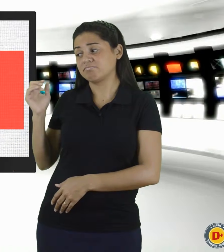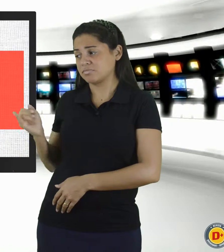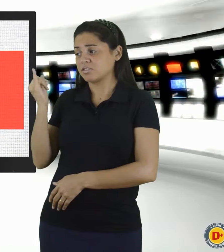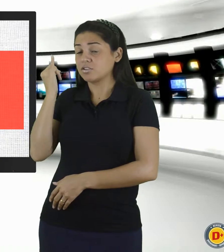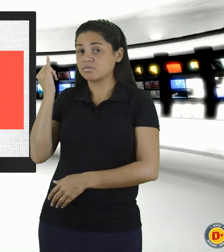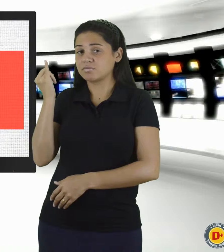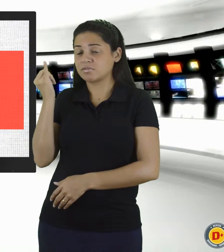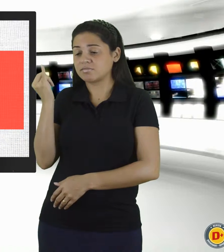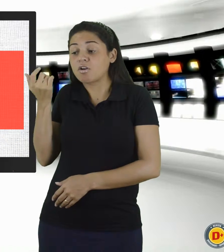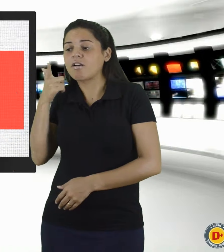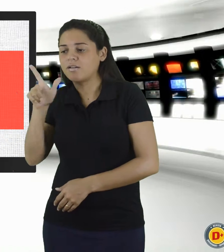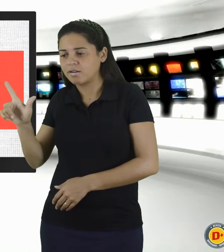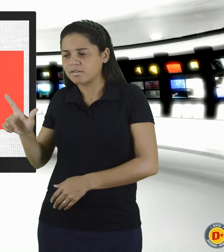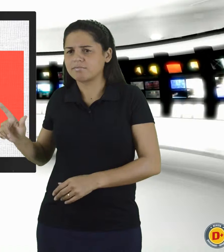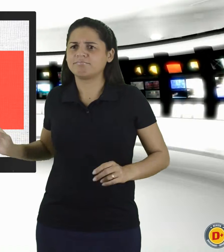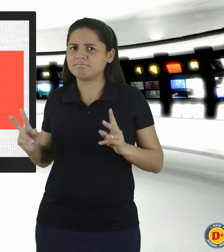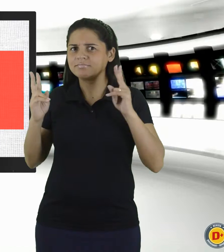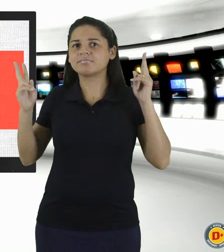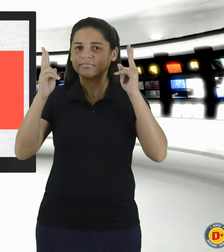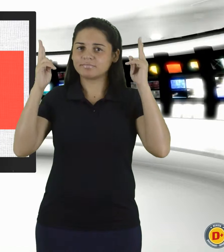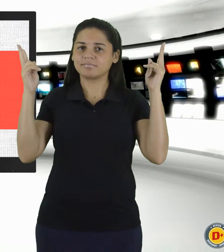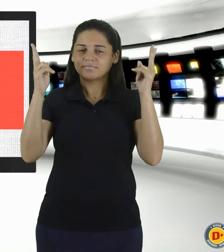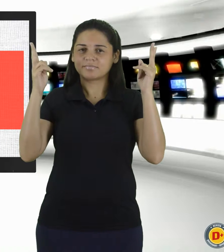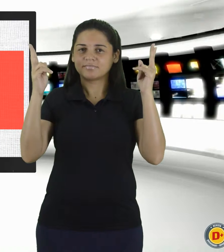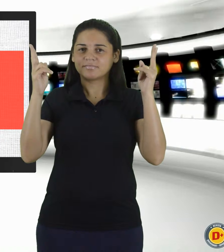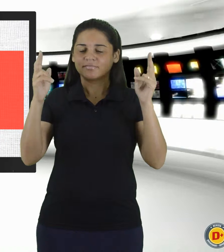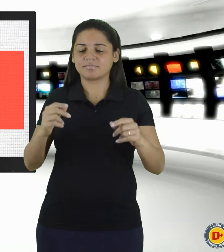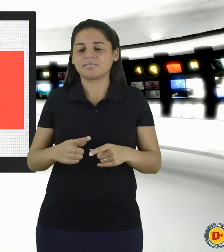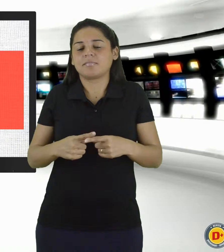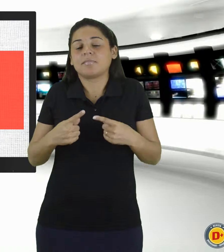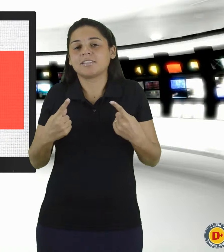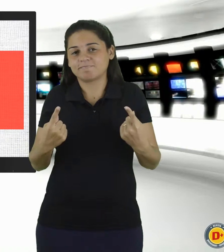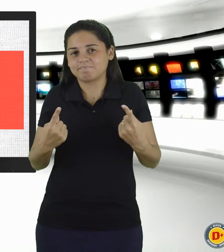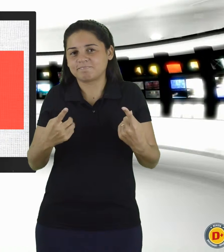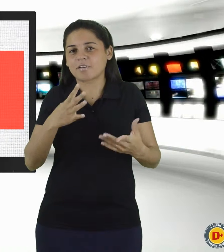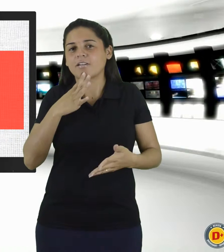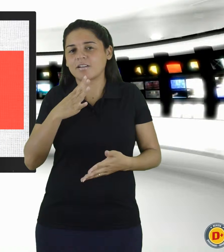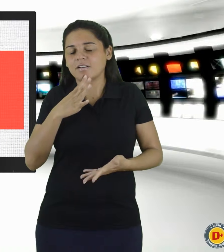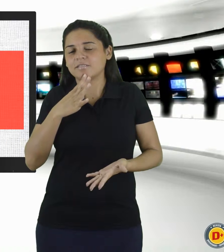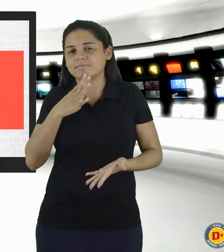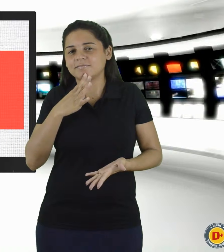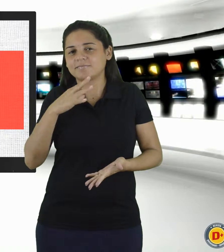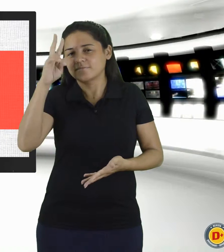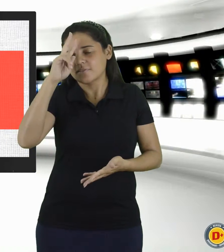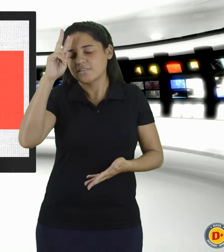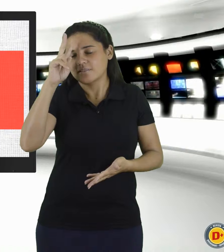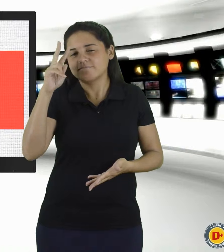conhecimento da história de Ersen, não dá para não se envolver e até se emocionar. Uma pessoa que teve complicações no parto,